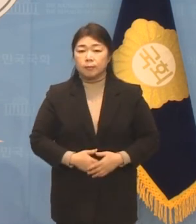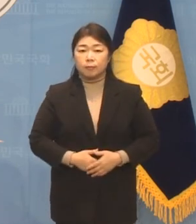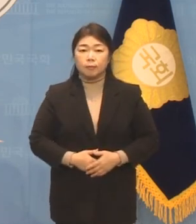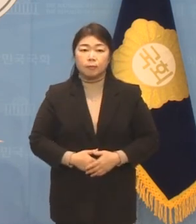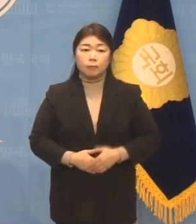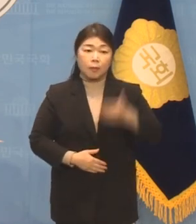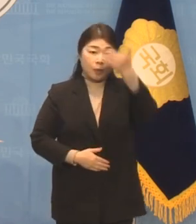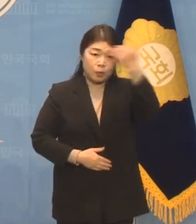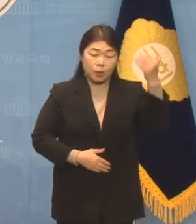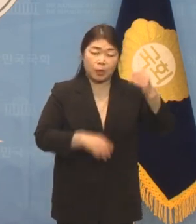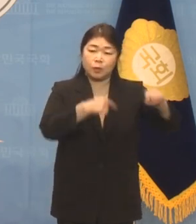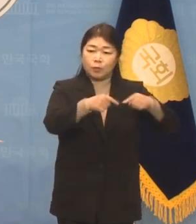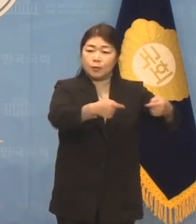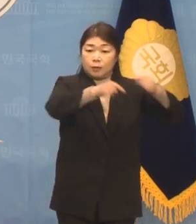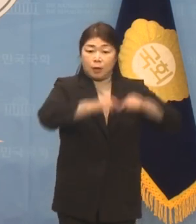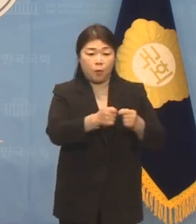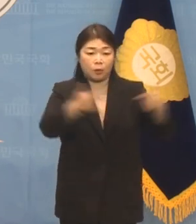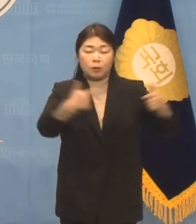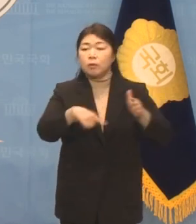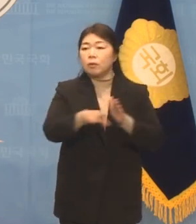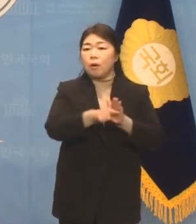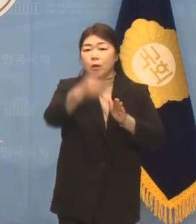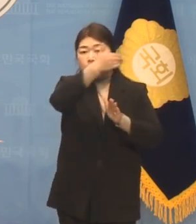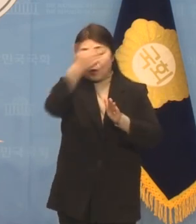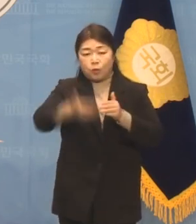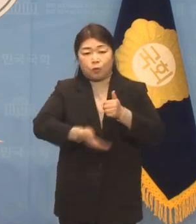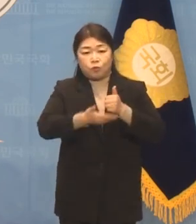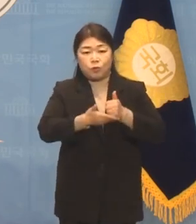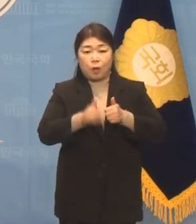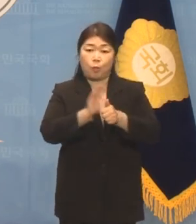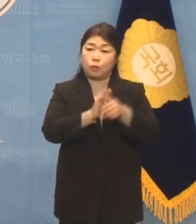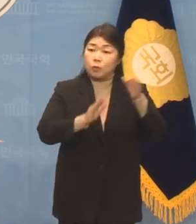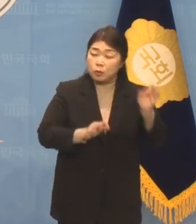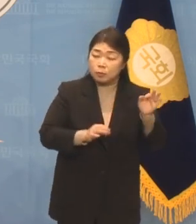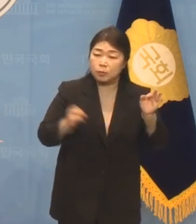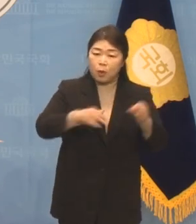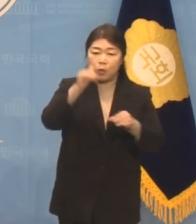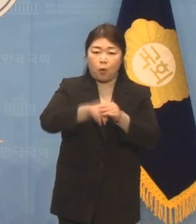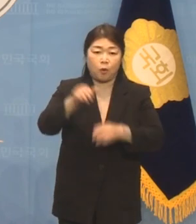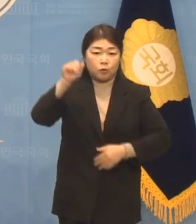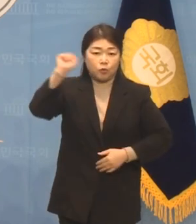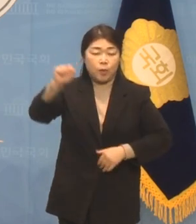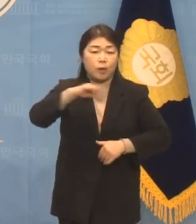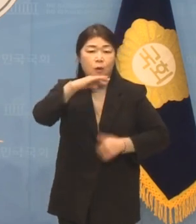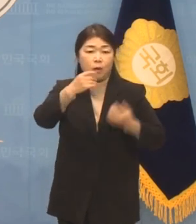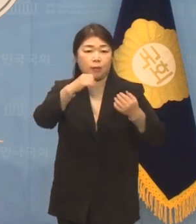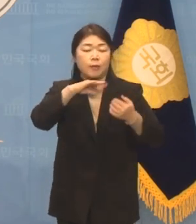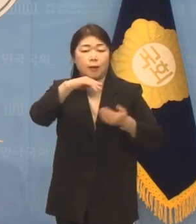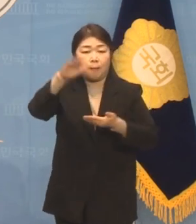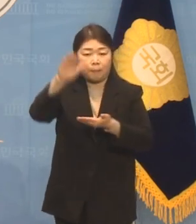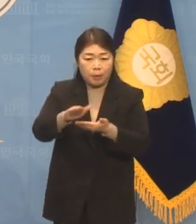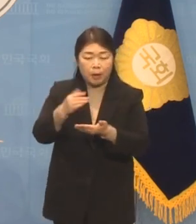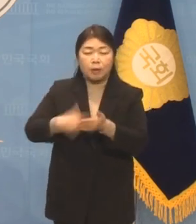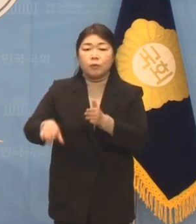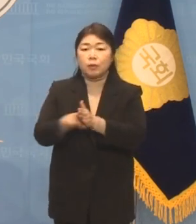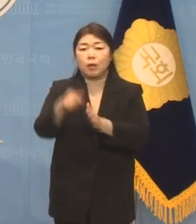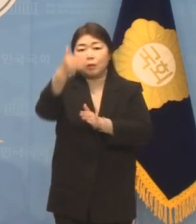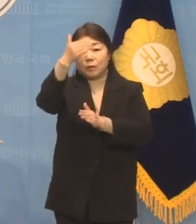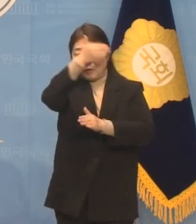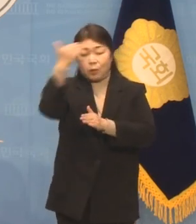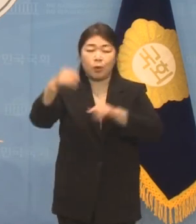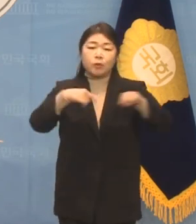참여 확대를 위해서 청년 추천 보조금, 선거 출마 연령 하향 등을 담은 청년